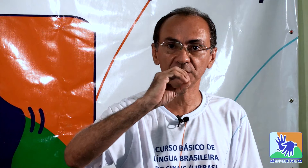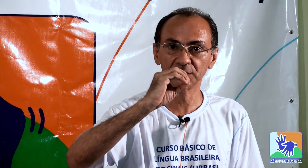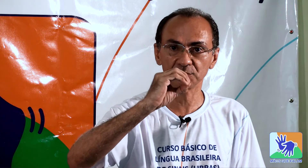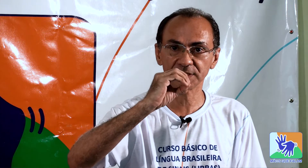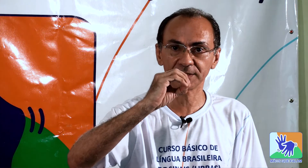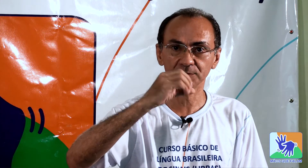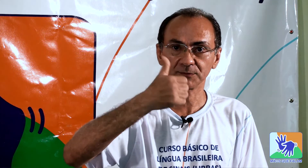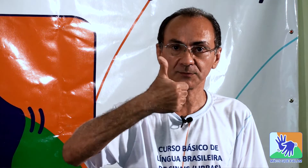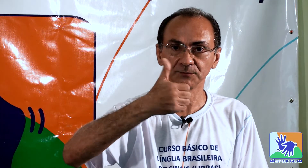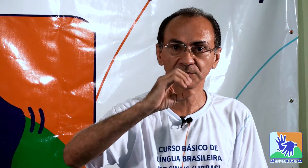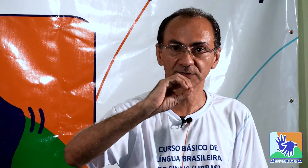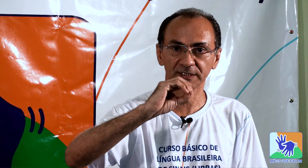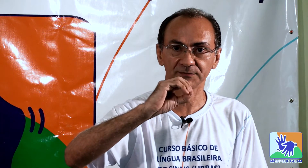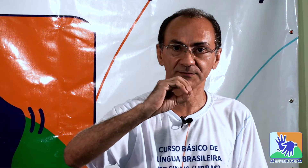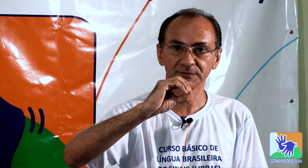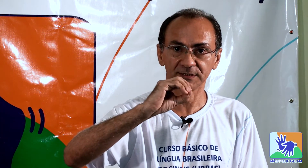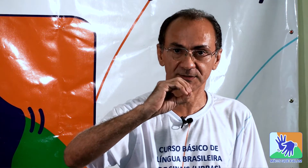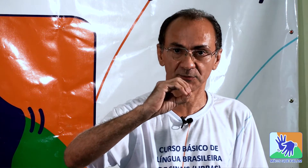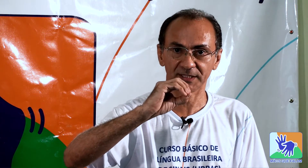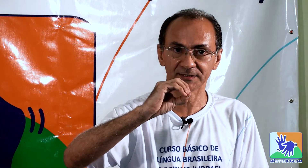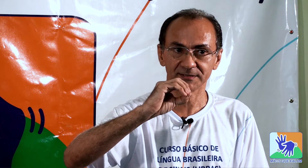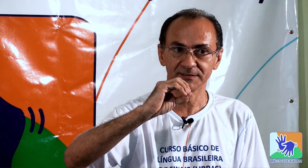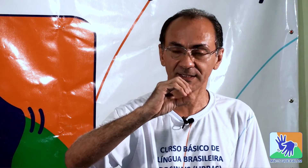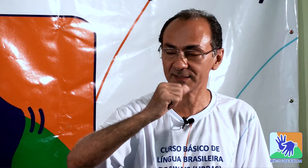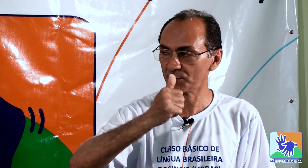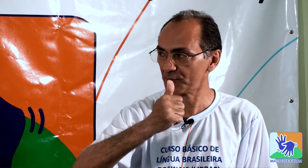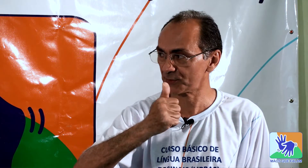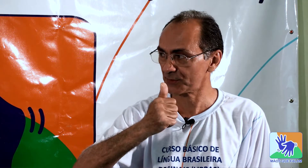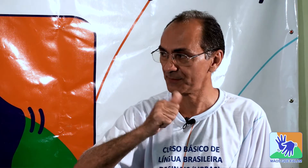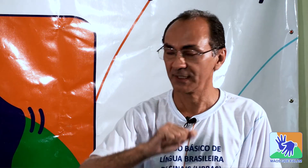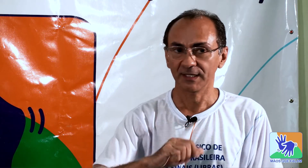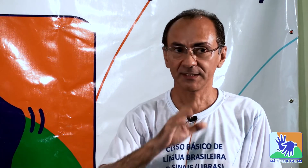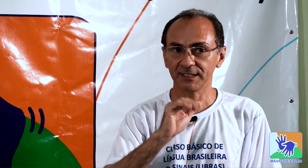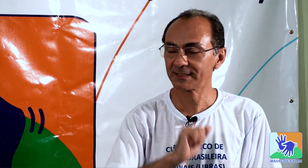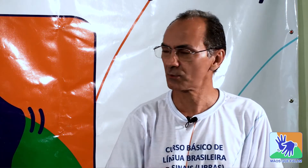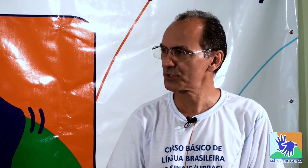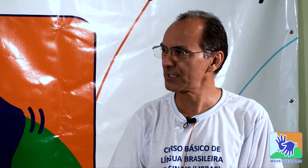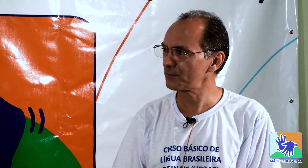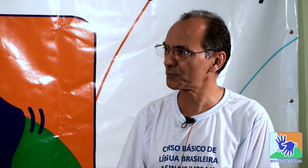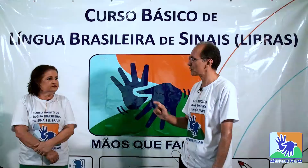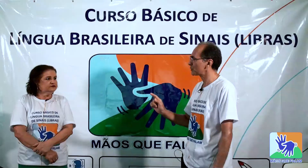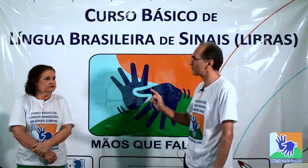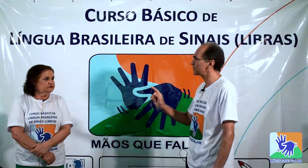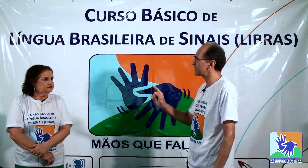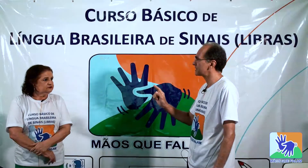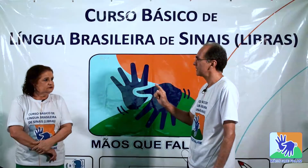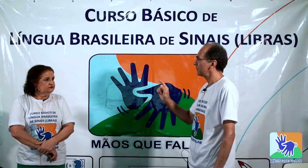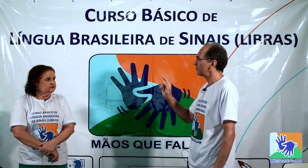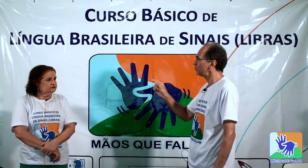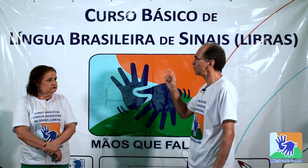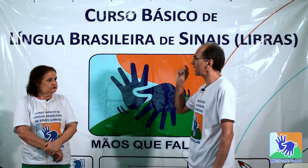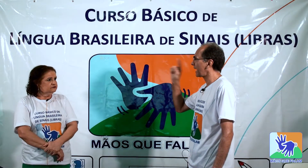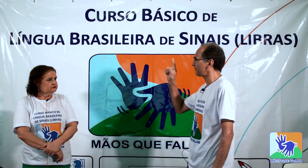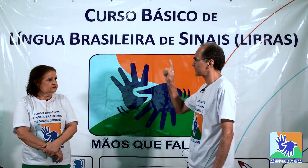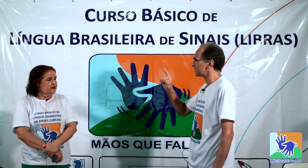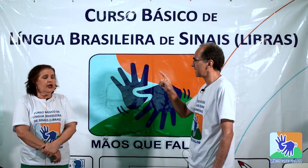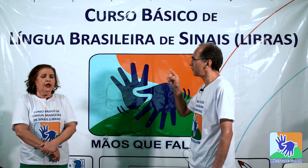e o 0. 1, 0. Isso é o 10. Não é isso, professora? Exatamente. E as quantidades, professora, se eu pedir assim, um lápis ou